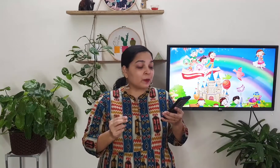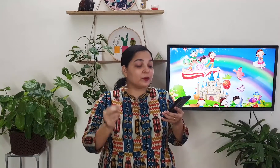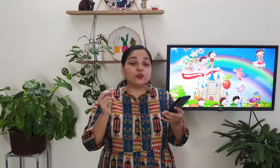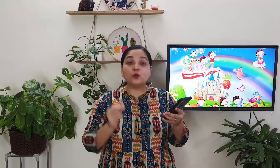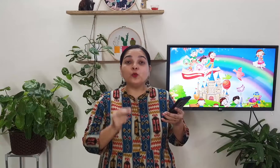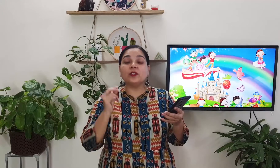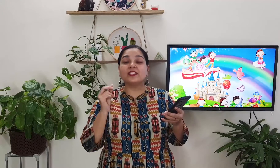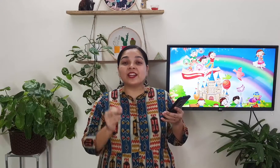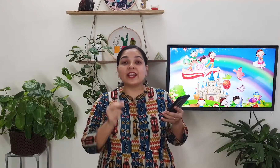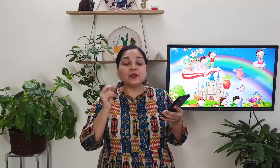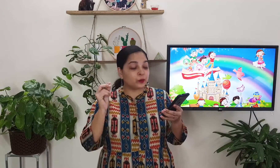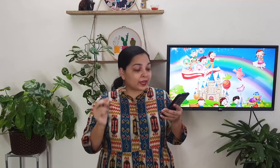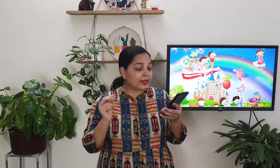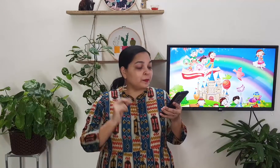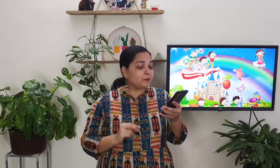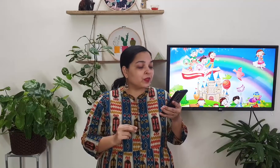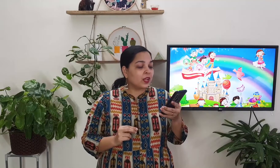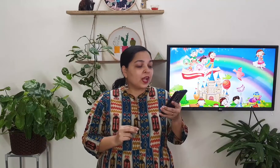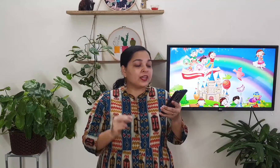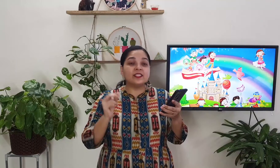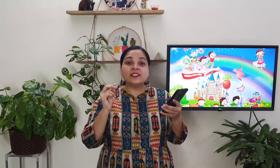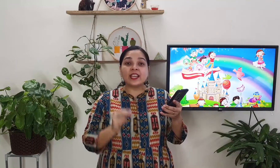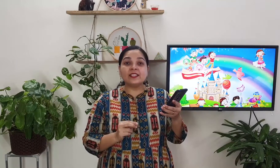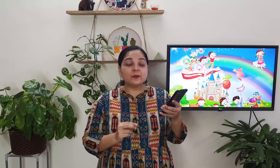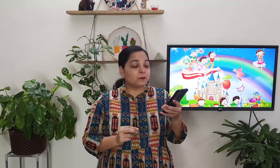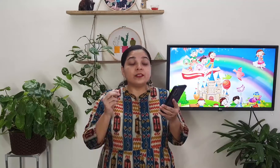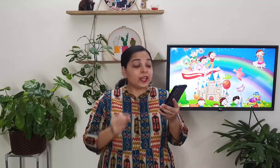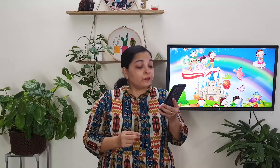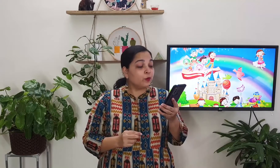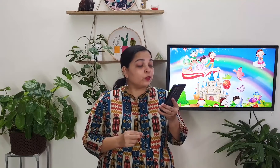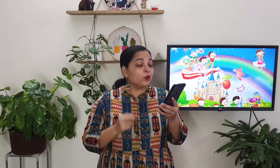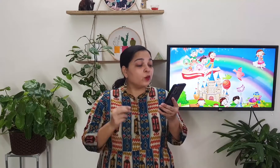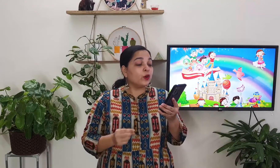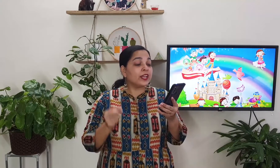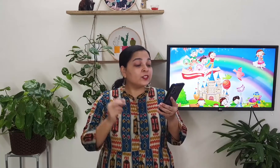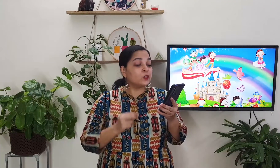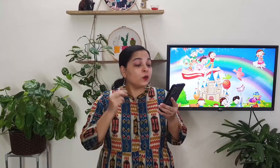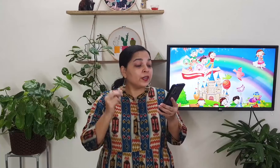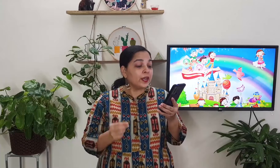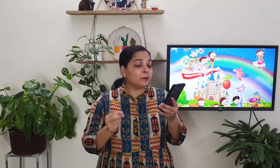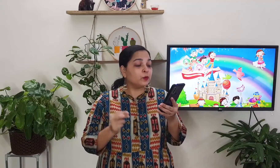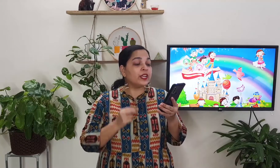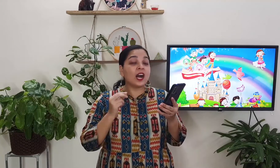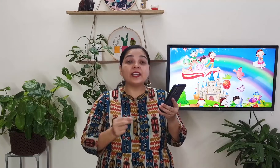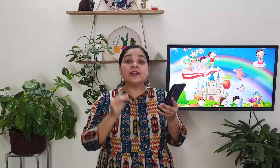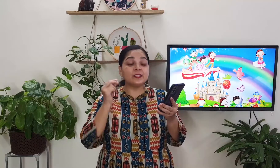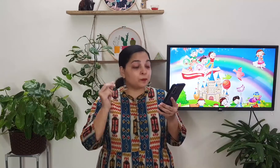எல்லாவற்றிற்கும் மேலாக அவரை உயர்த்தி இயேசுவின் நாமத்தில் வானோர் பூதலத்தோர் பூமியின் கீழானோருடைய